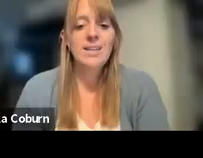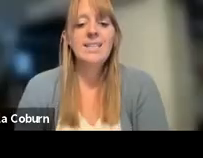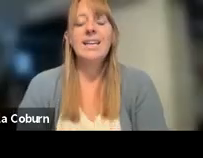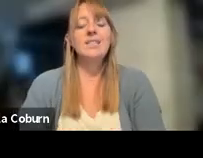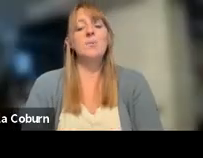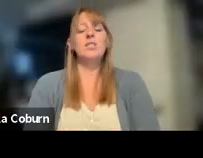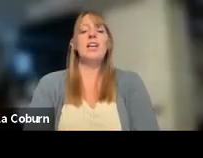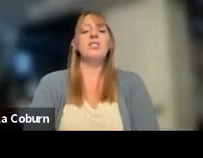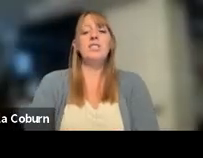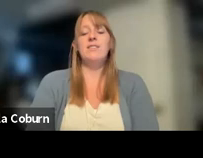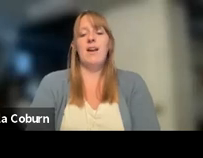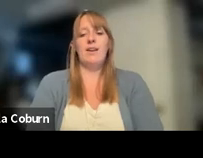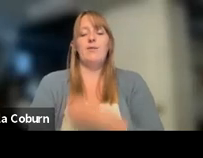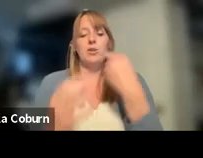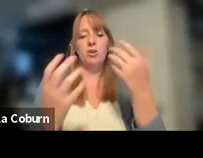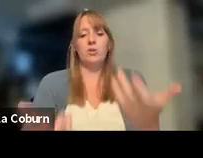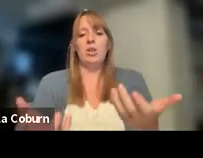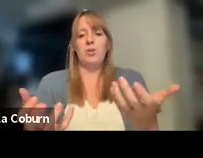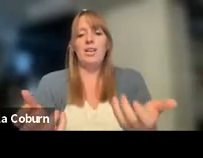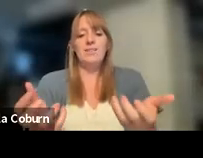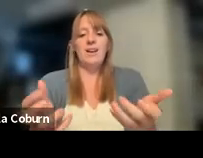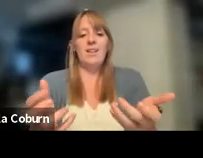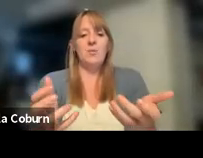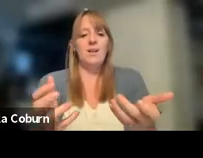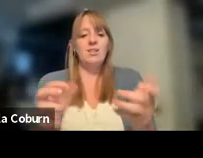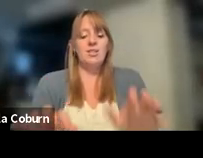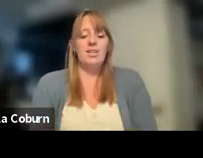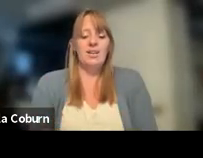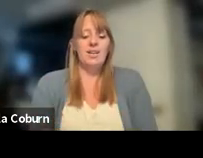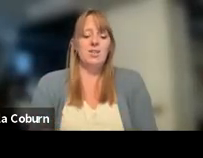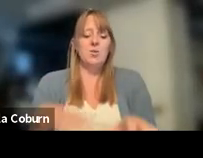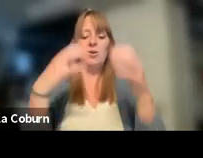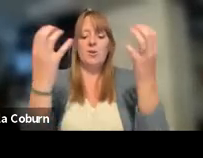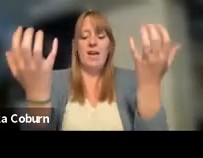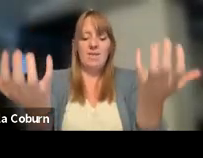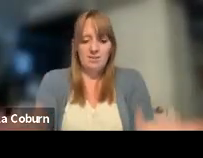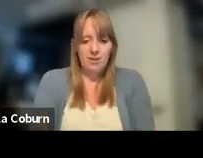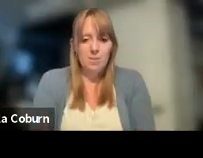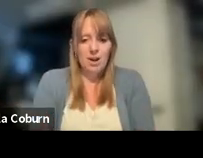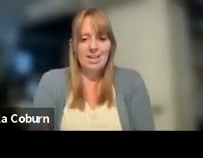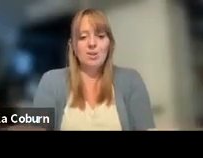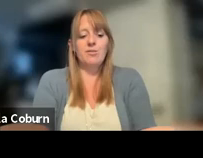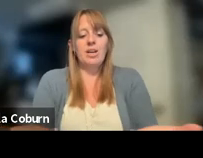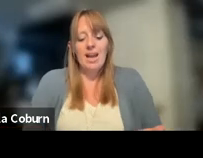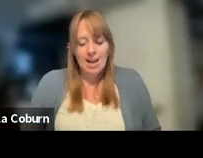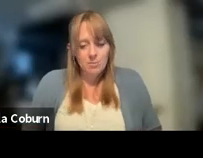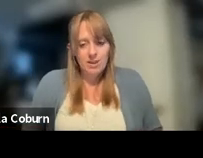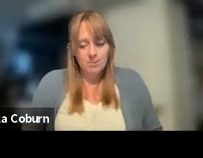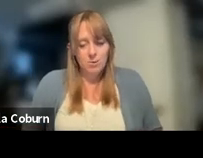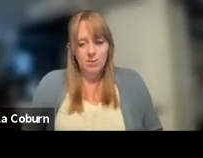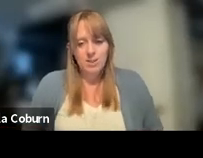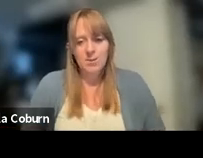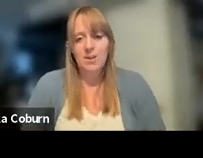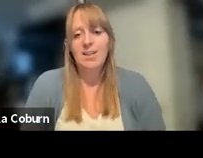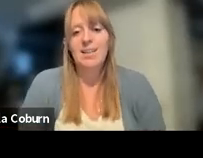And want is a more challenging sign for children learning sign language because you're having to flip your hands over and bring